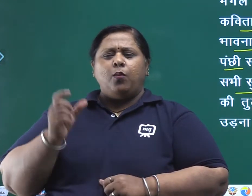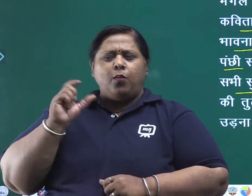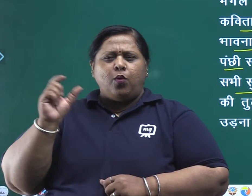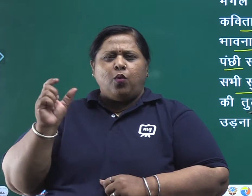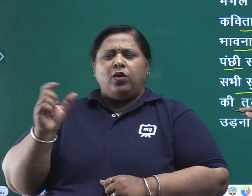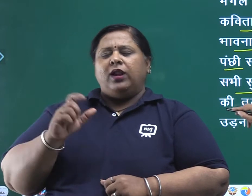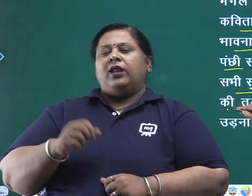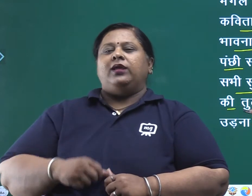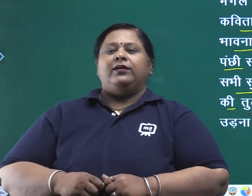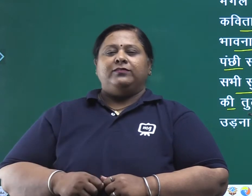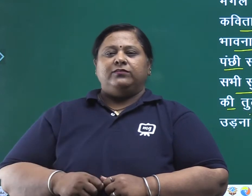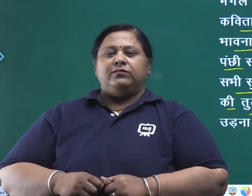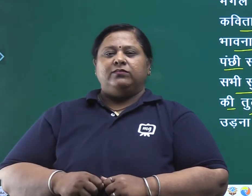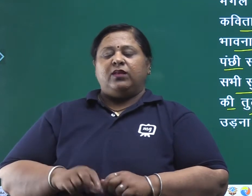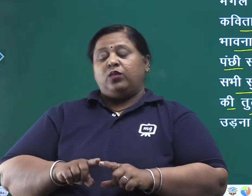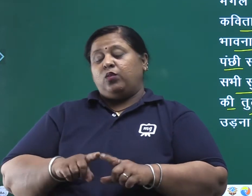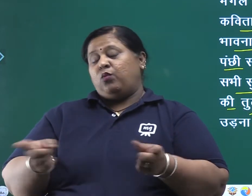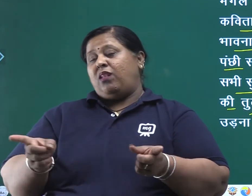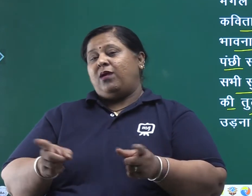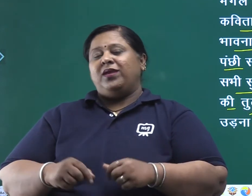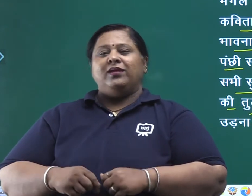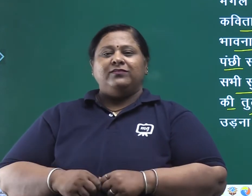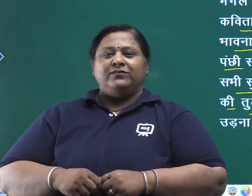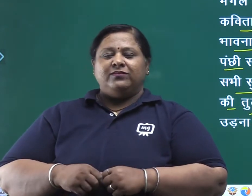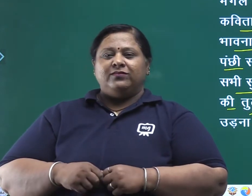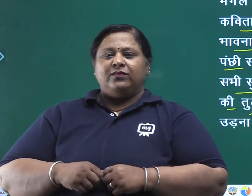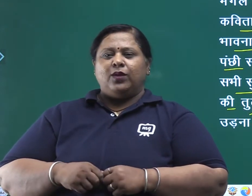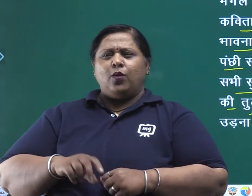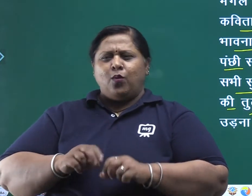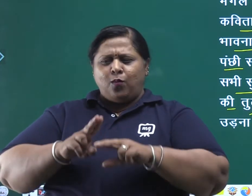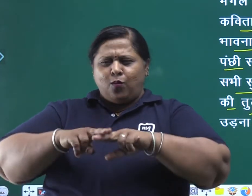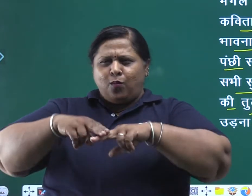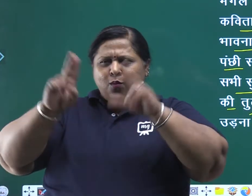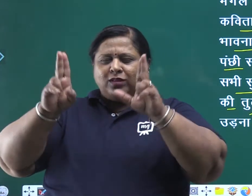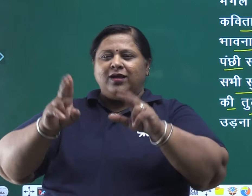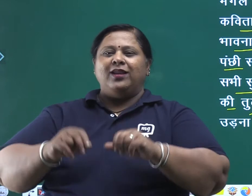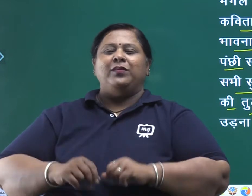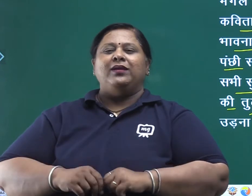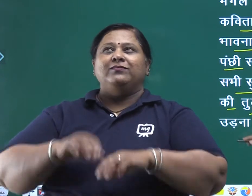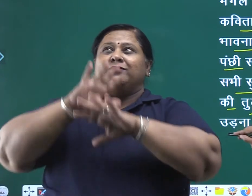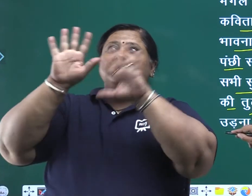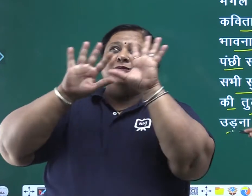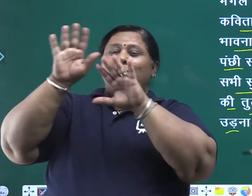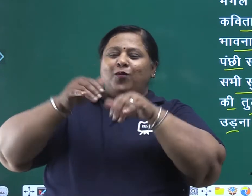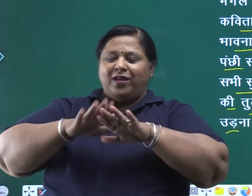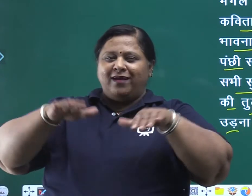उपभोग करने की तुलना में उन्मुक्त गगन में